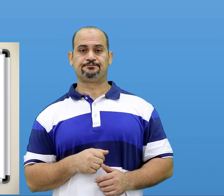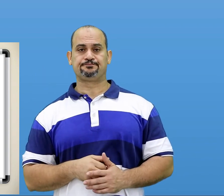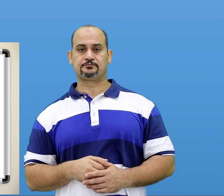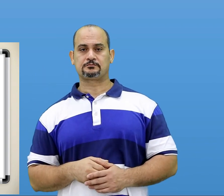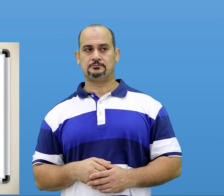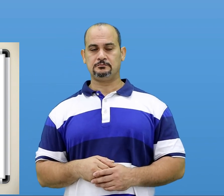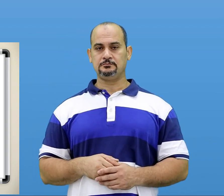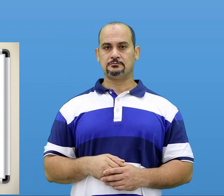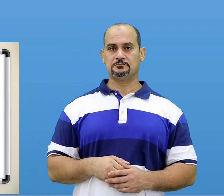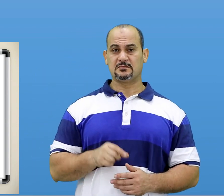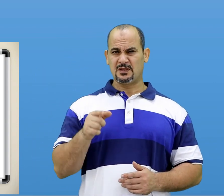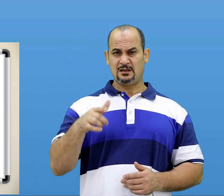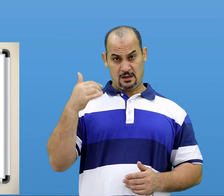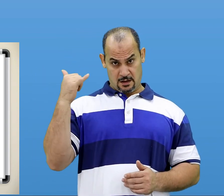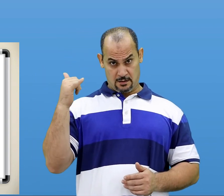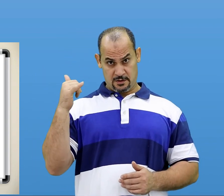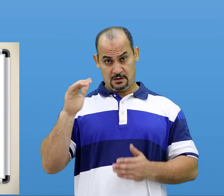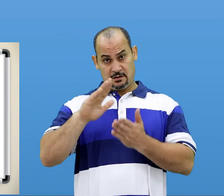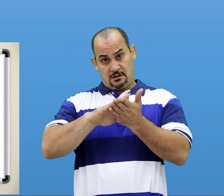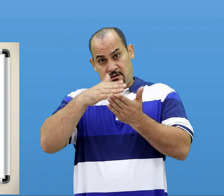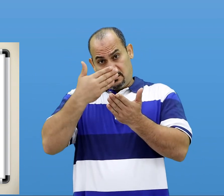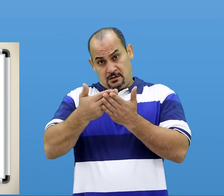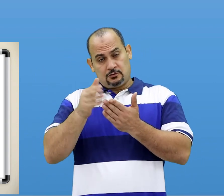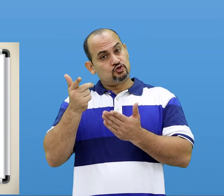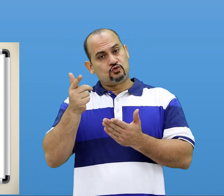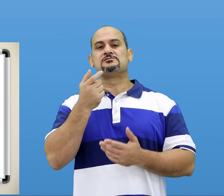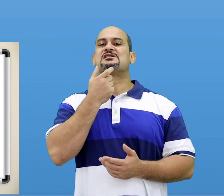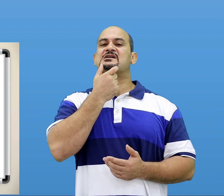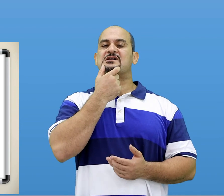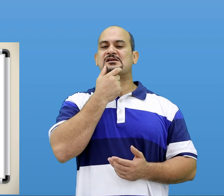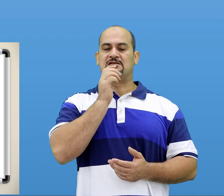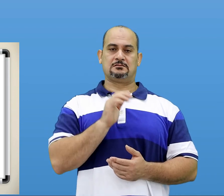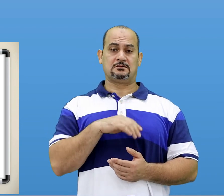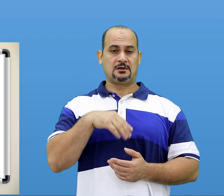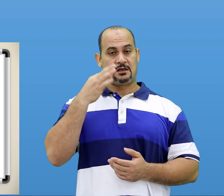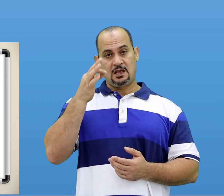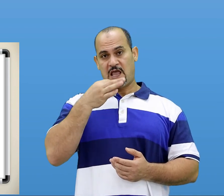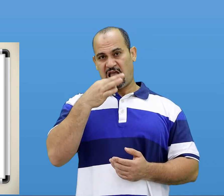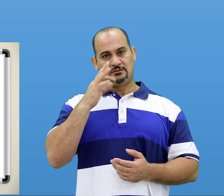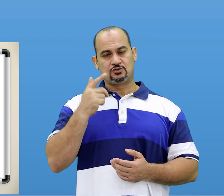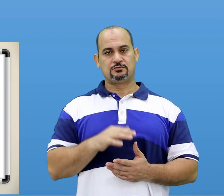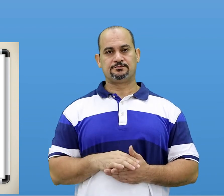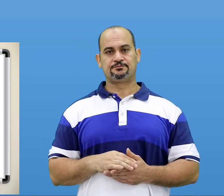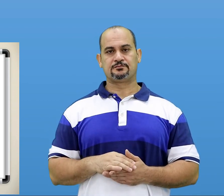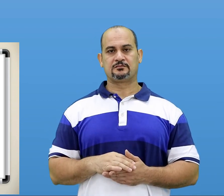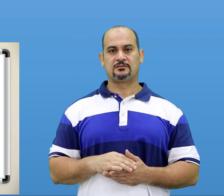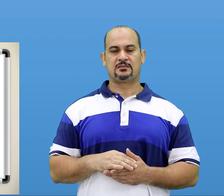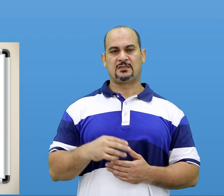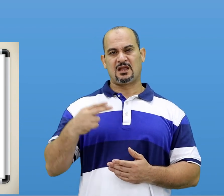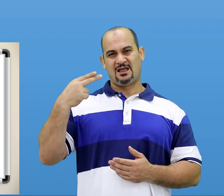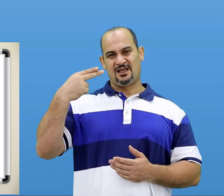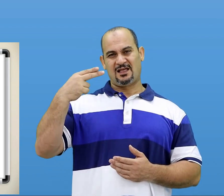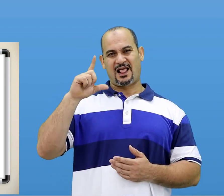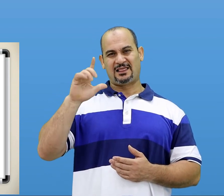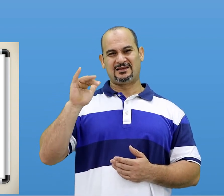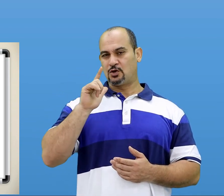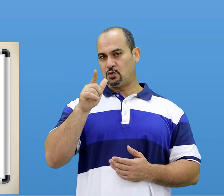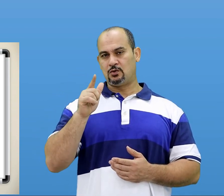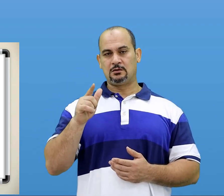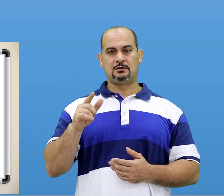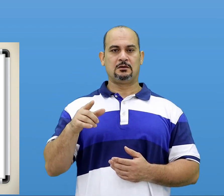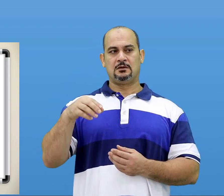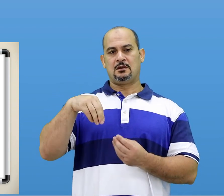So, we have to translate the following sentence from Arabic to English. I will read it in Arabic. علي الحج